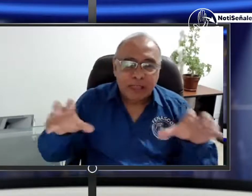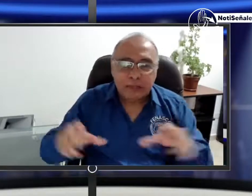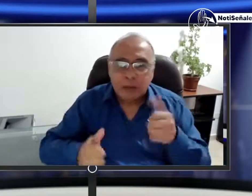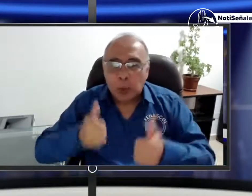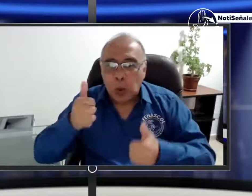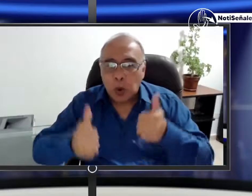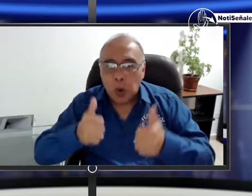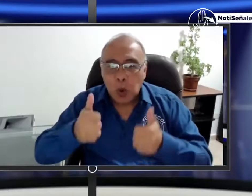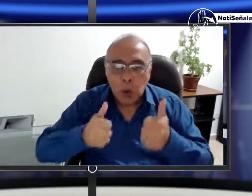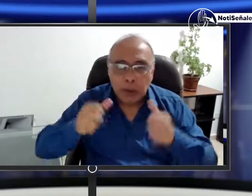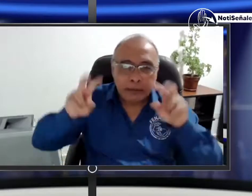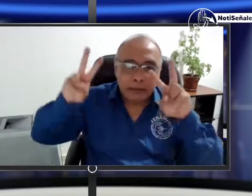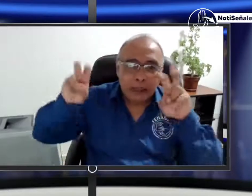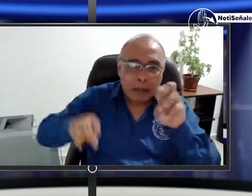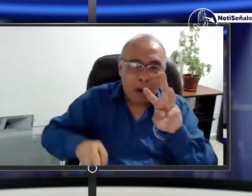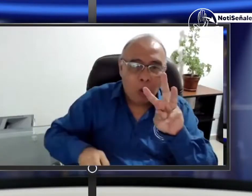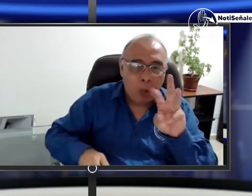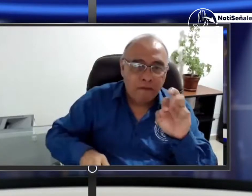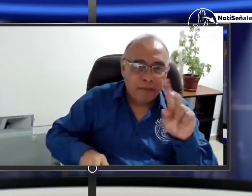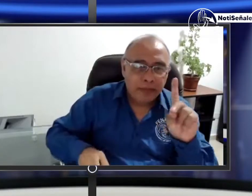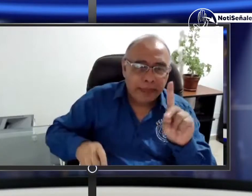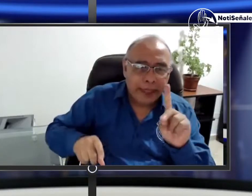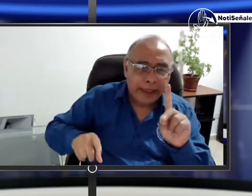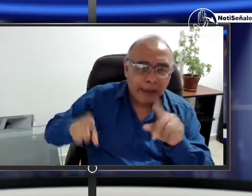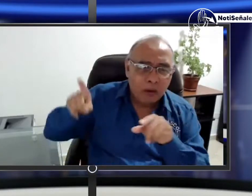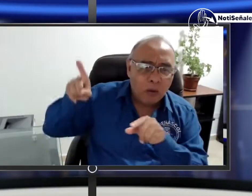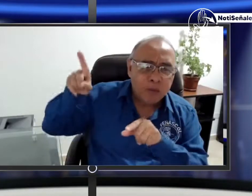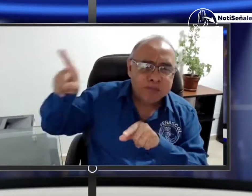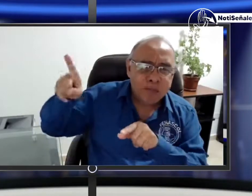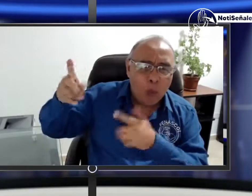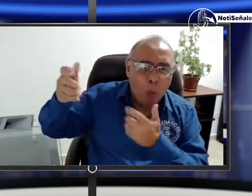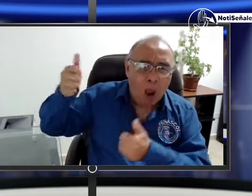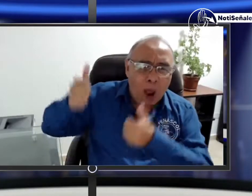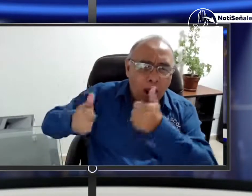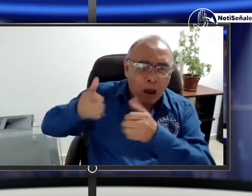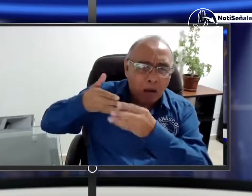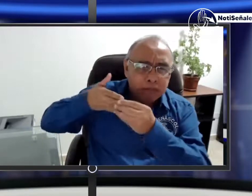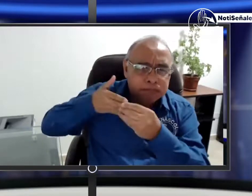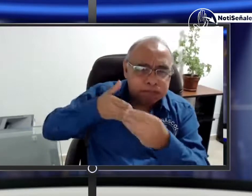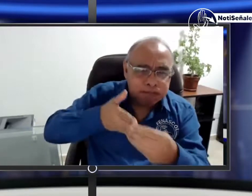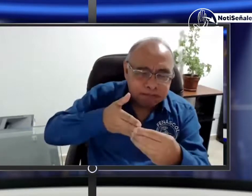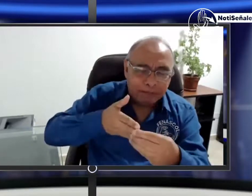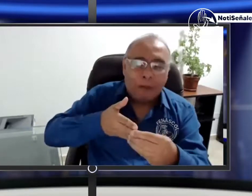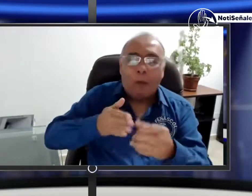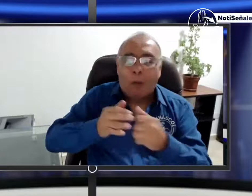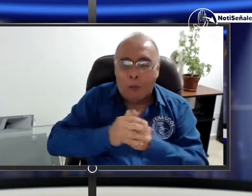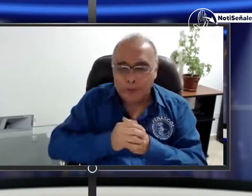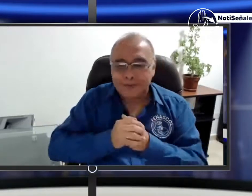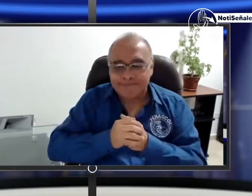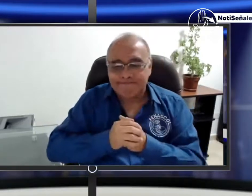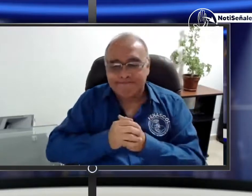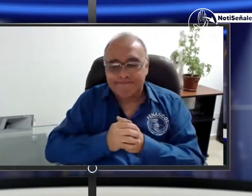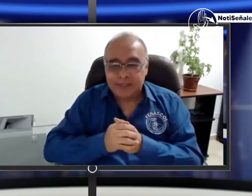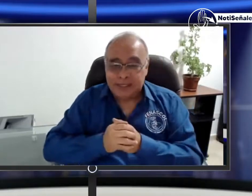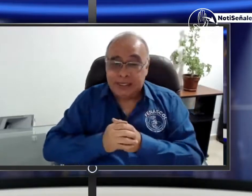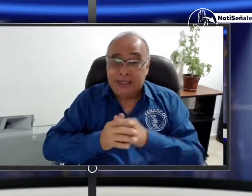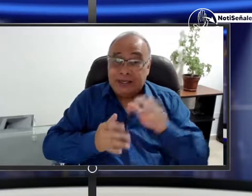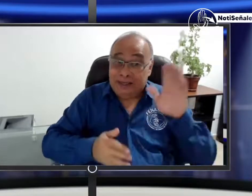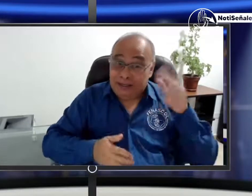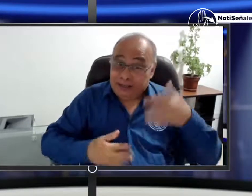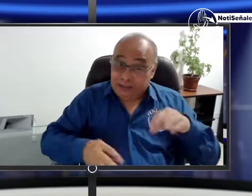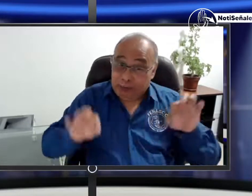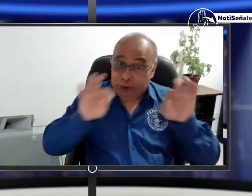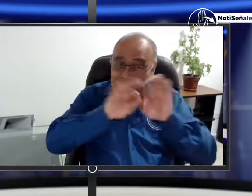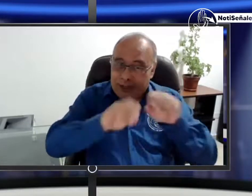muchos están ansiosos ávidos de saber cuáles van a ser las actividades en el marco de la realización